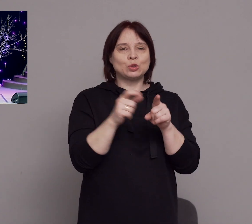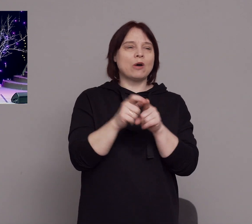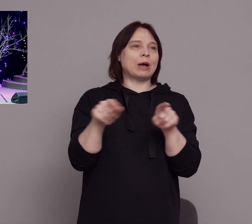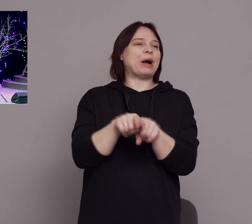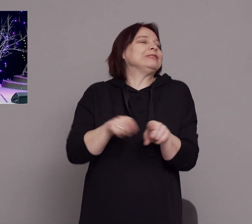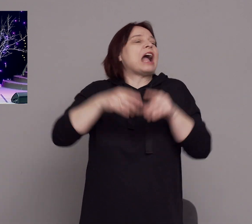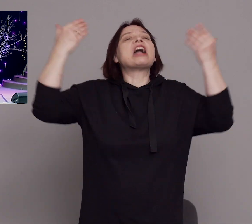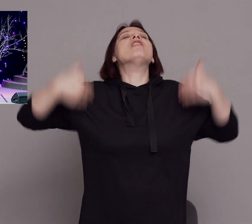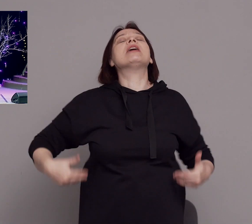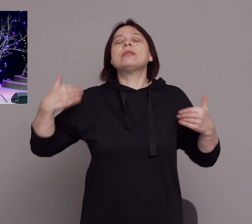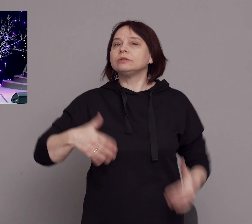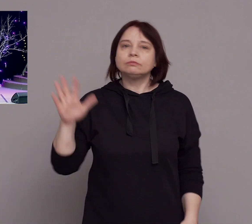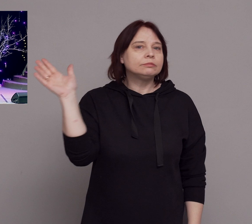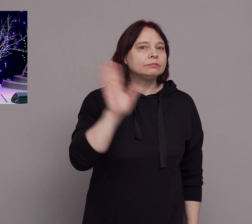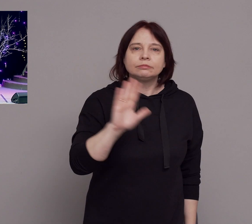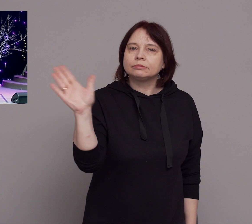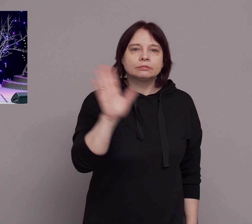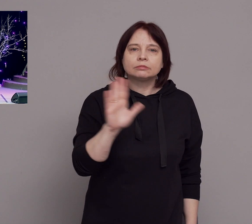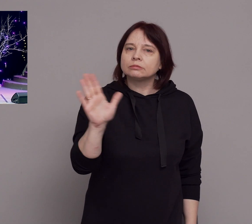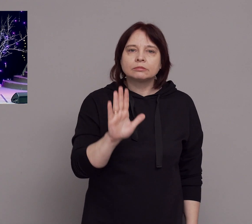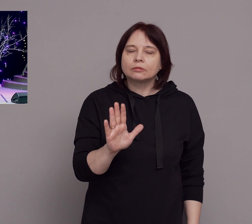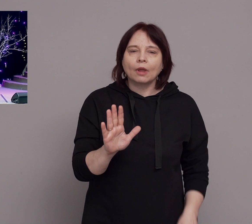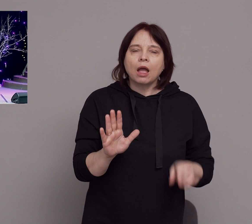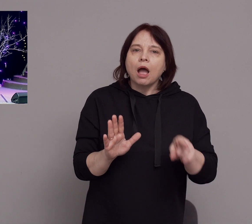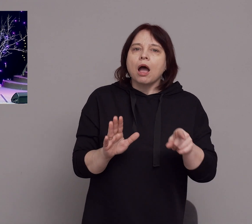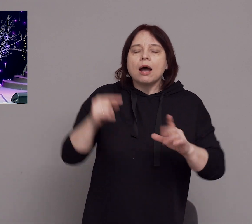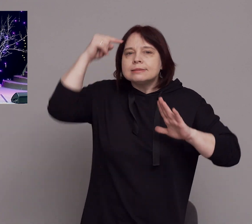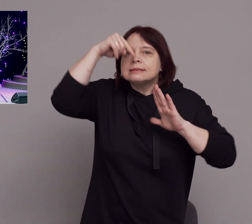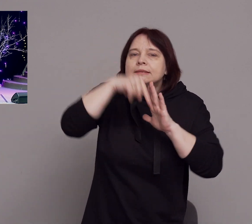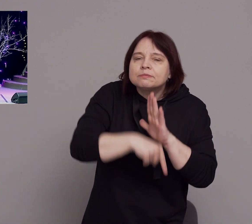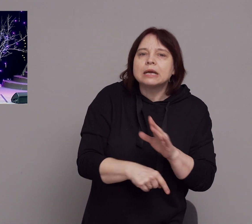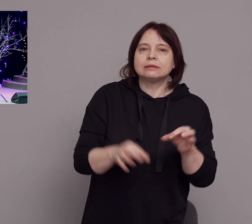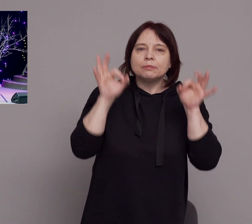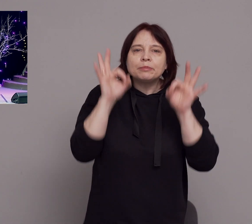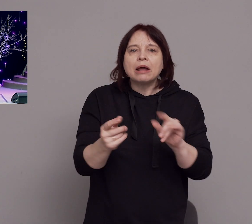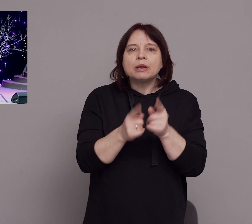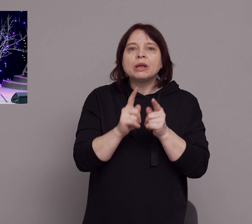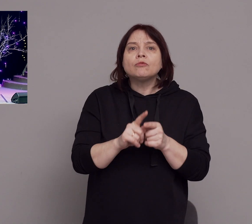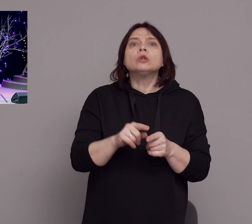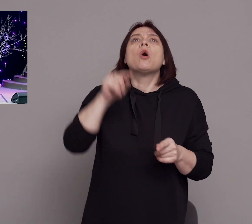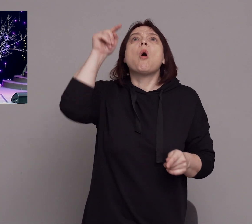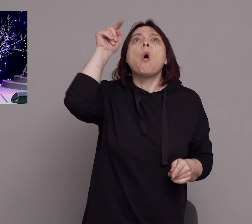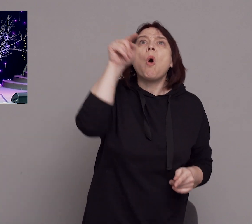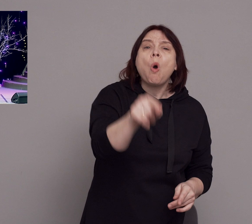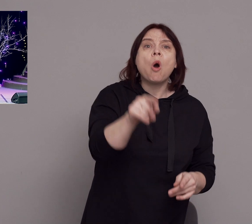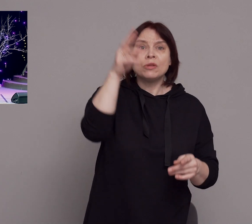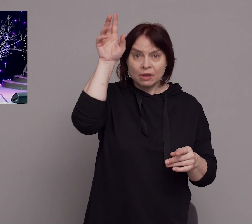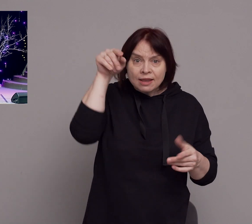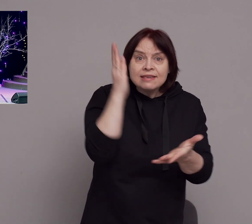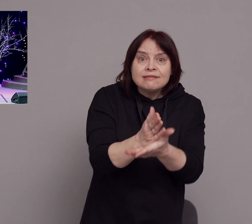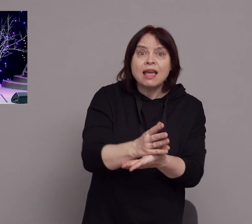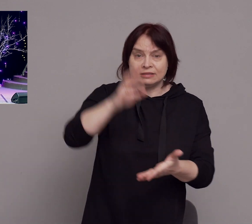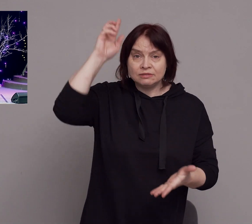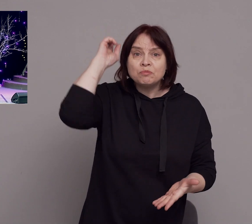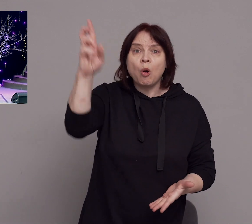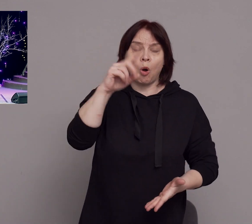оно означает «он, будучи по сути Богом», «он, будучи по природе Богом». Внешнее – это как внешнее выражение